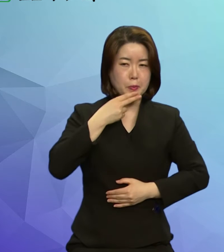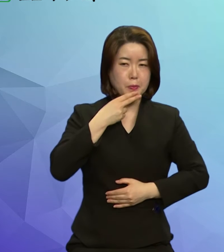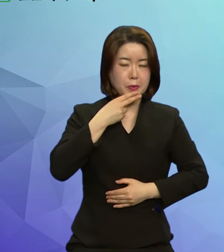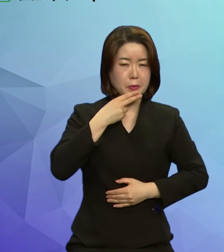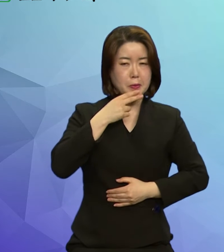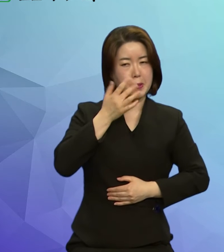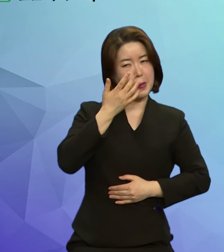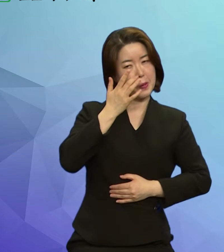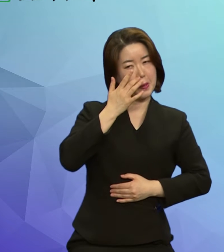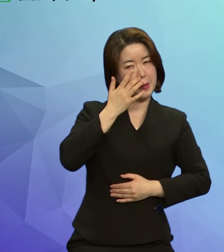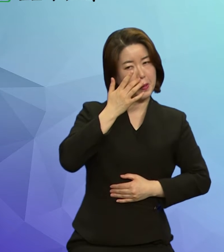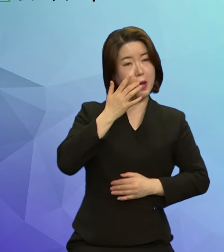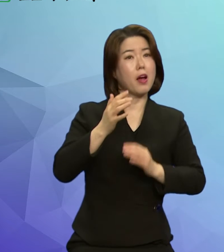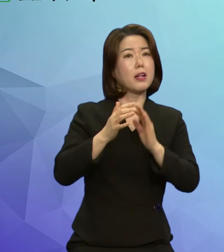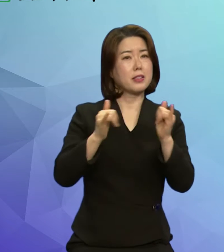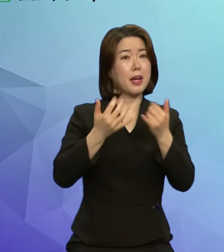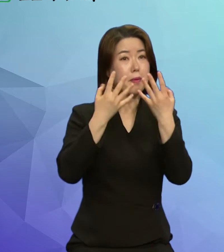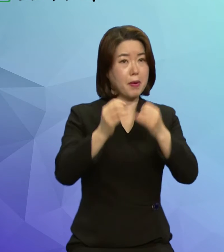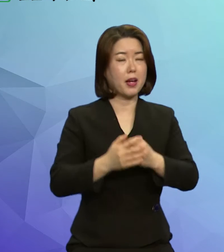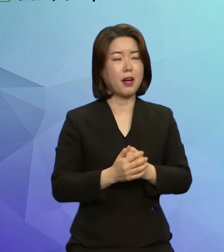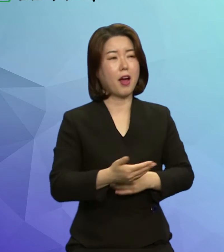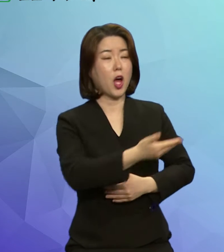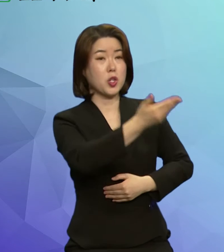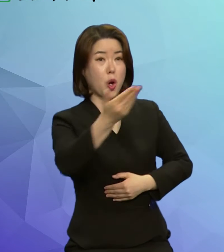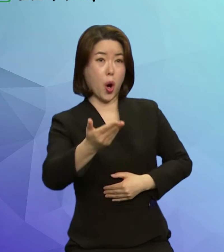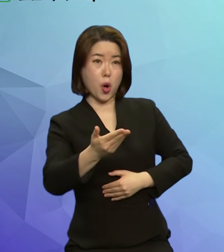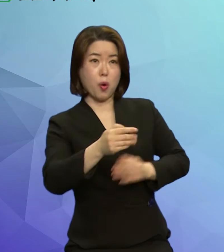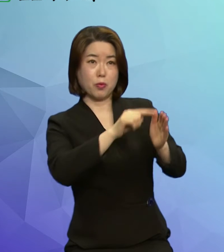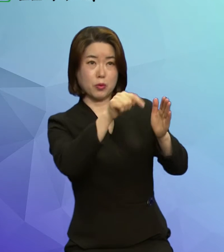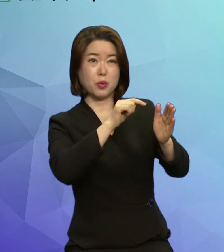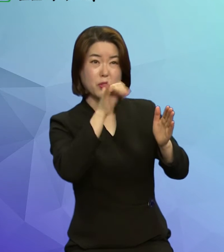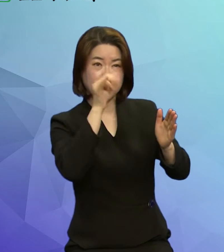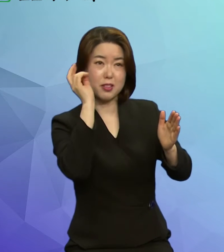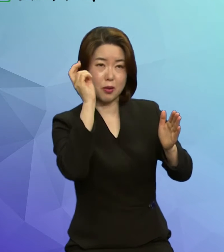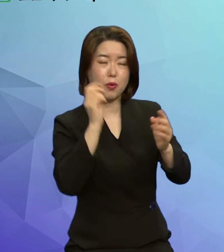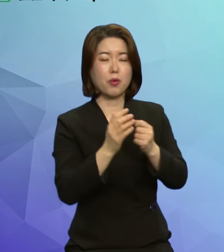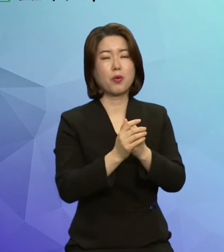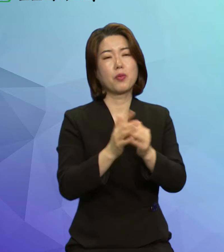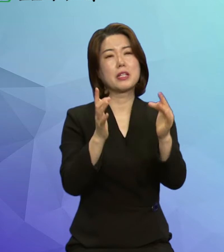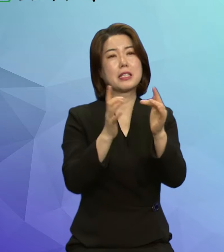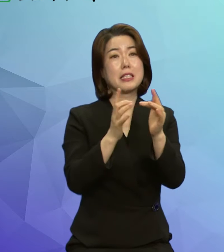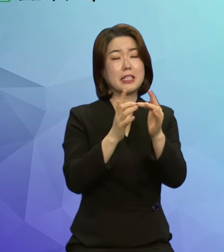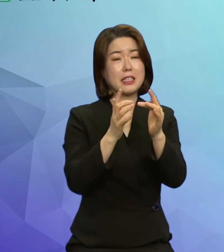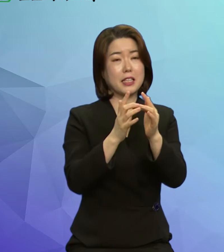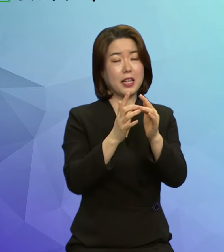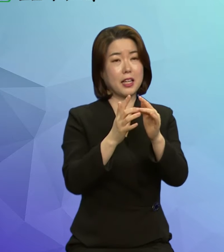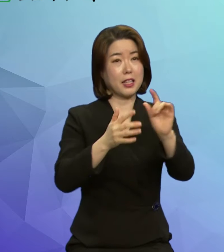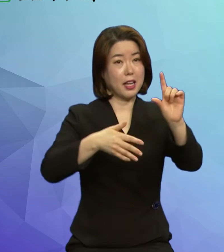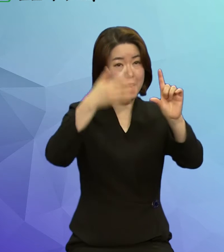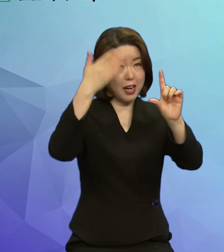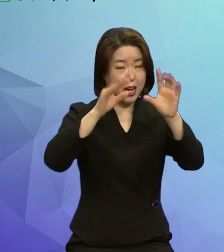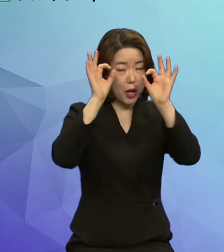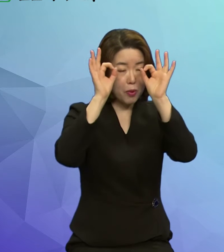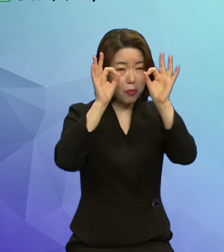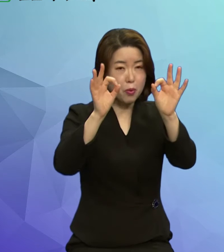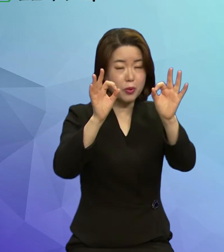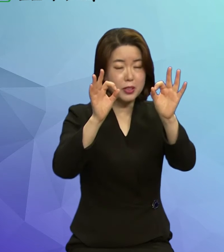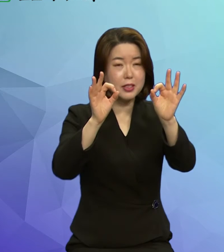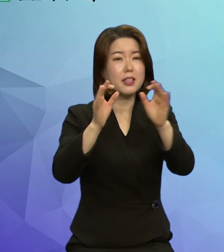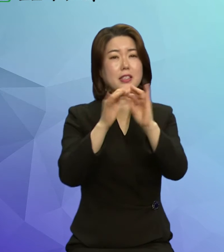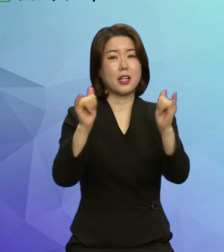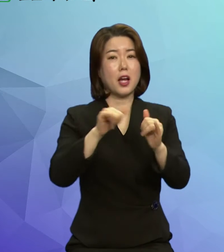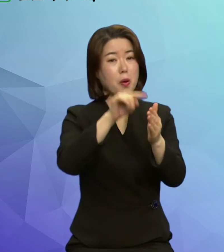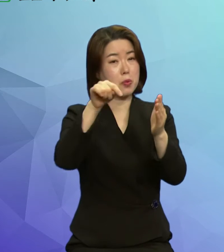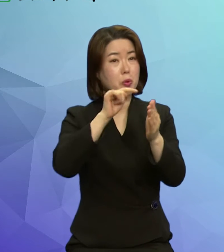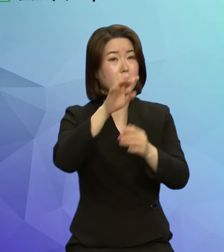겁니다. 아마 여러분 중에도 있을 거고 지금 온라인으로 이 예배를 드리는 이들 중에도 있을